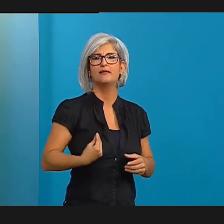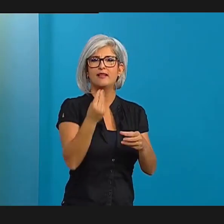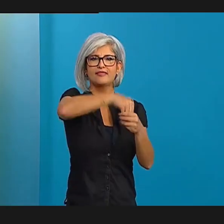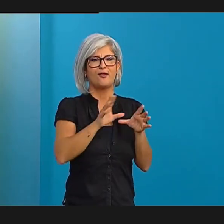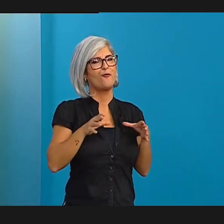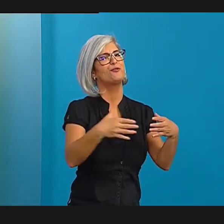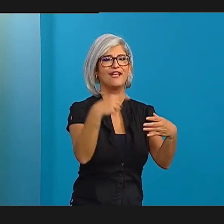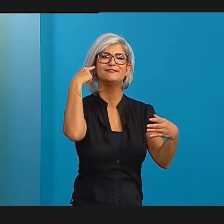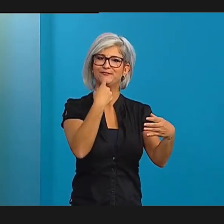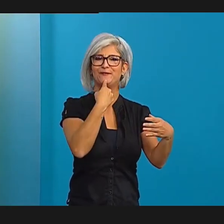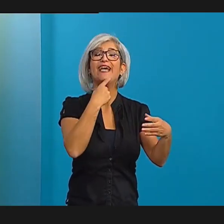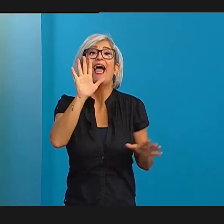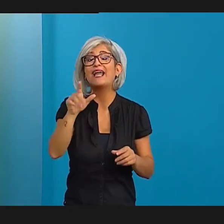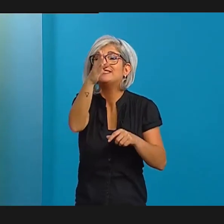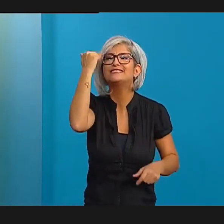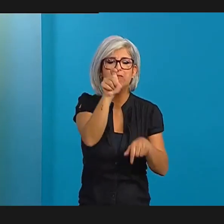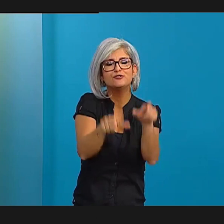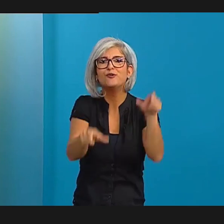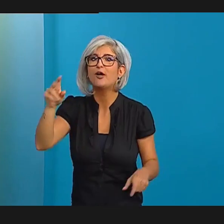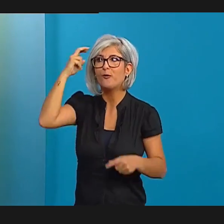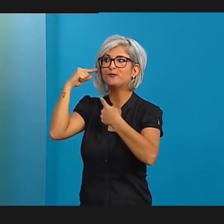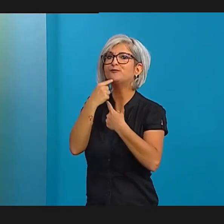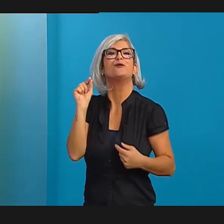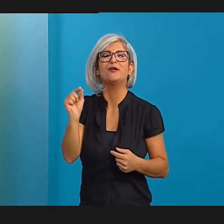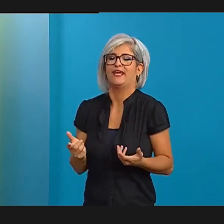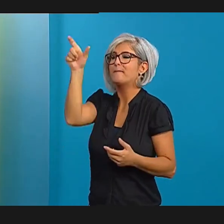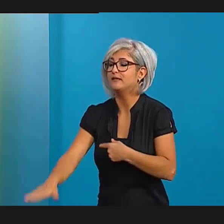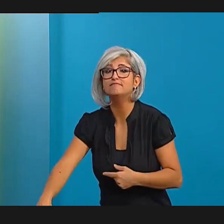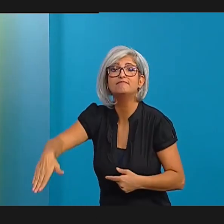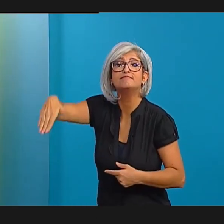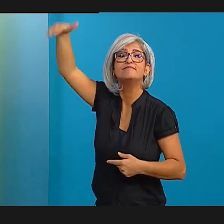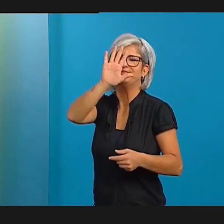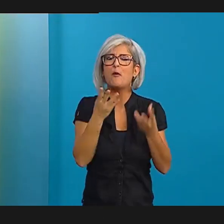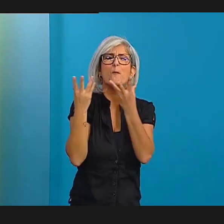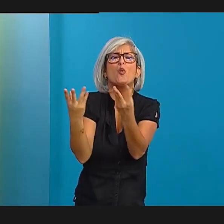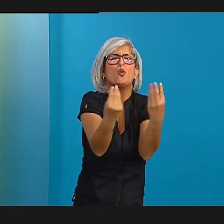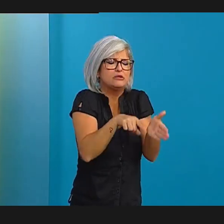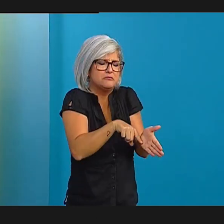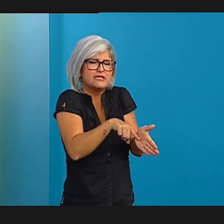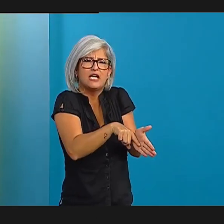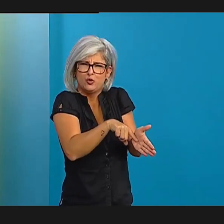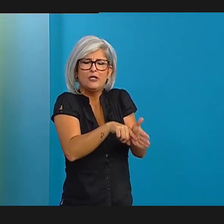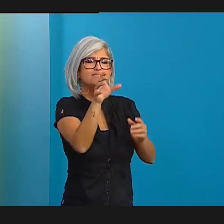partir dela, observar que a comunidade surda apresenta assim uma cultura. Desde criança, desde a mais tenra idade, existem muitas